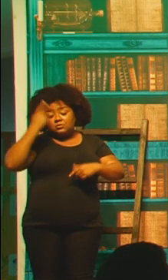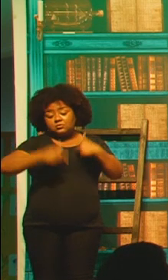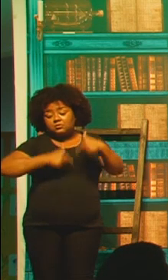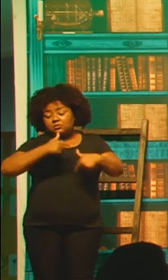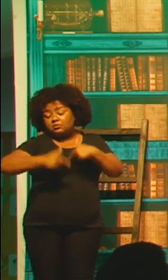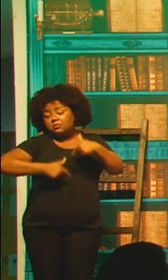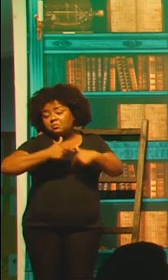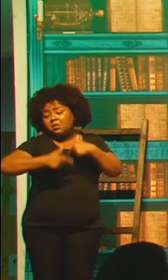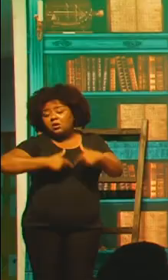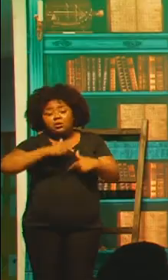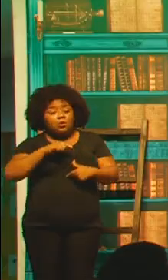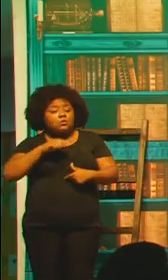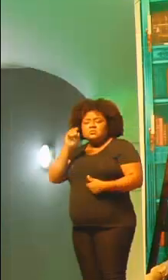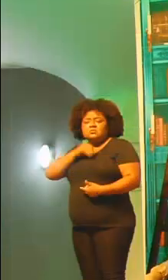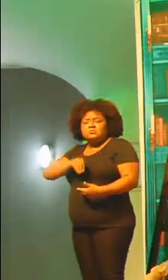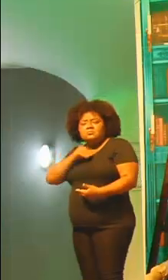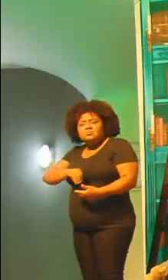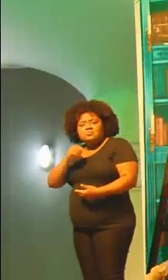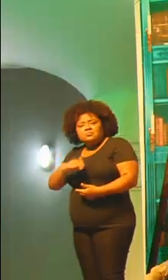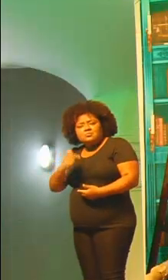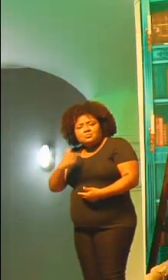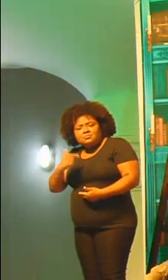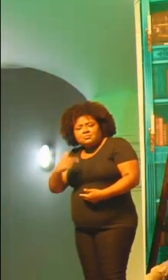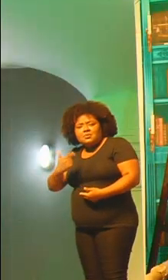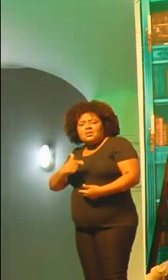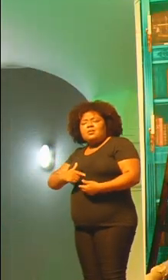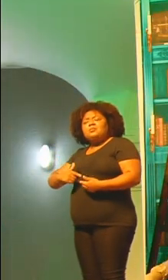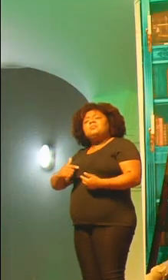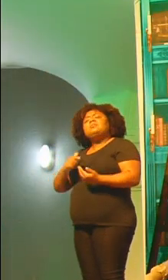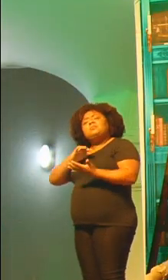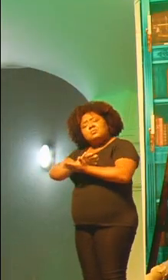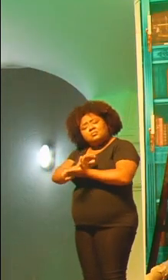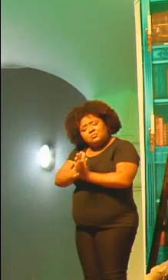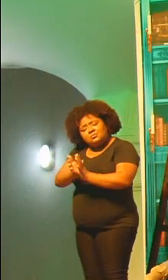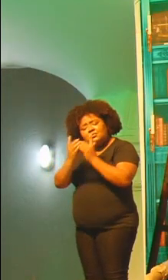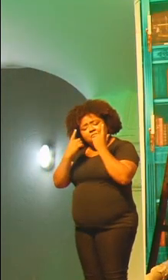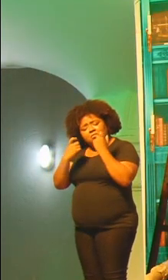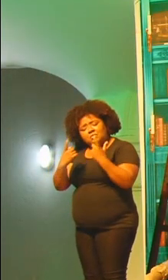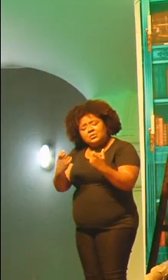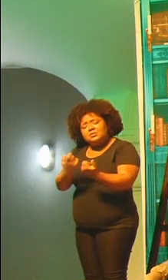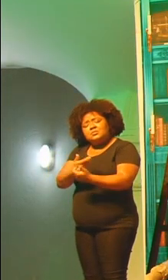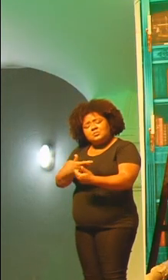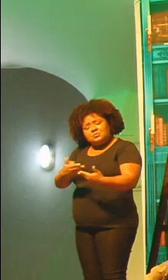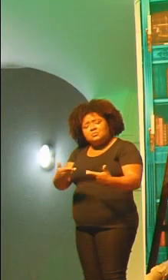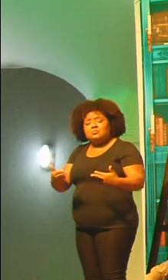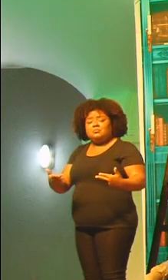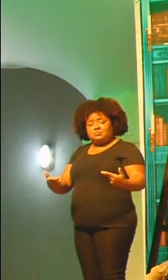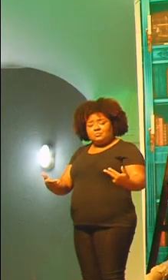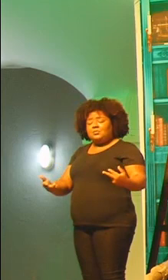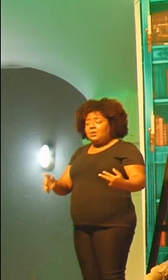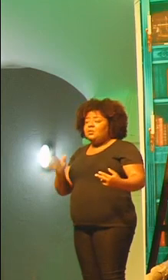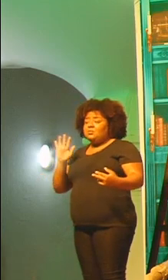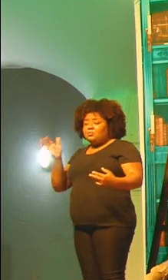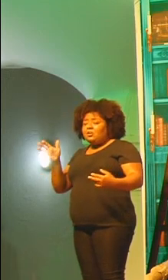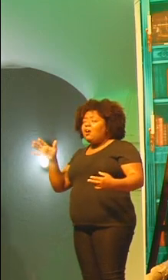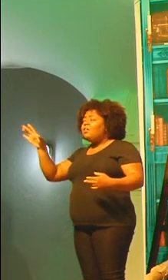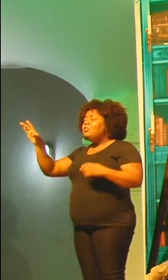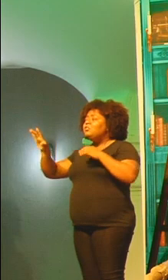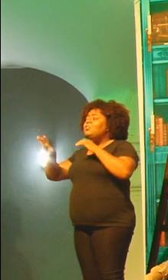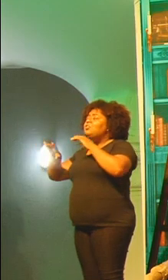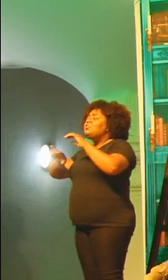ao trabalho remunerado, né? Que sofrem violências diversas. Não é por acaso que a gente vê os grandes